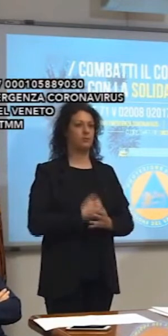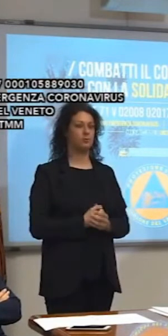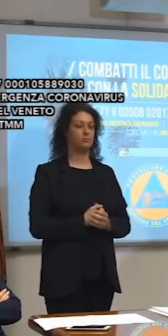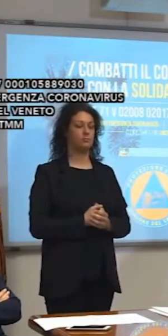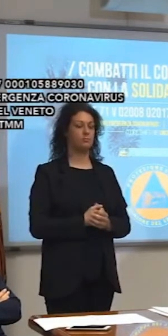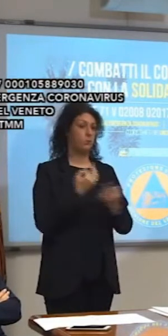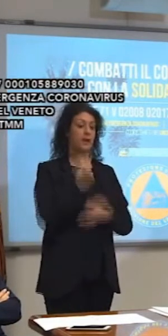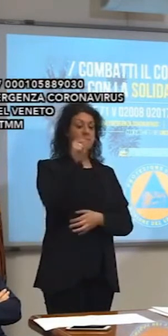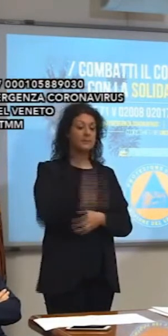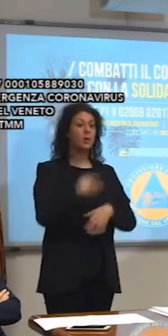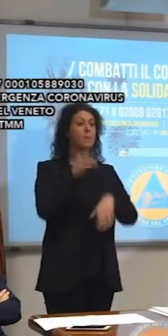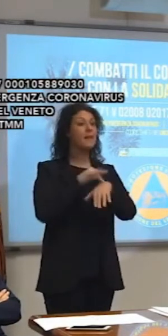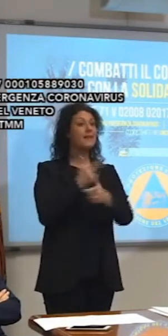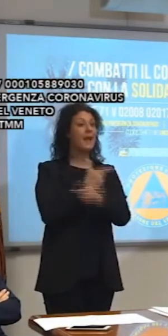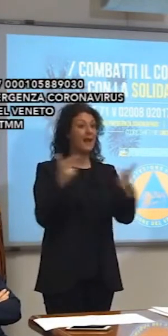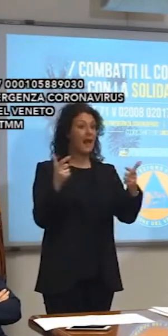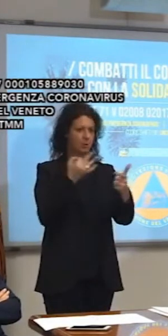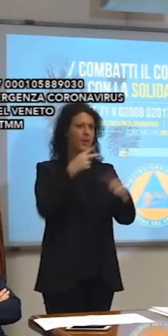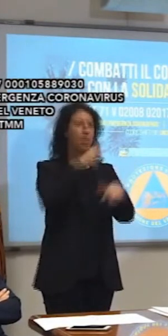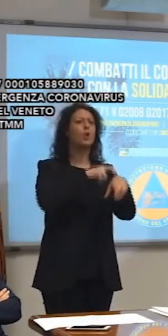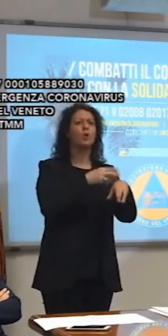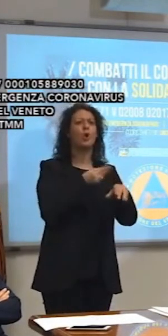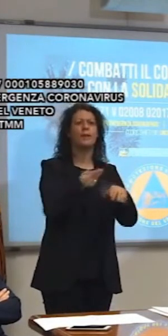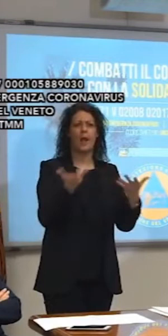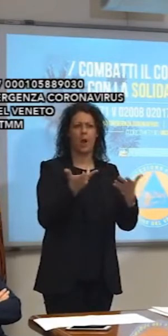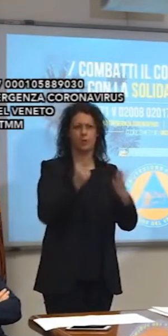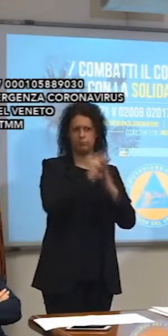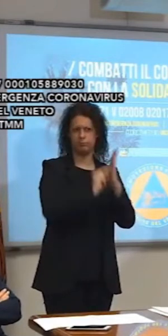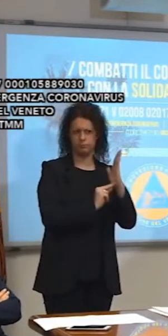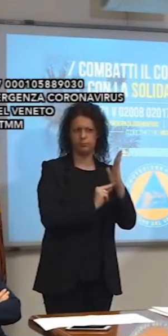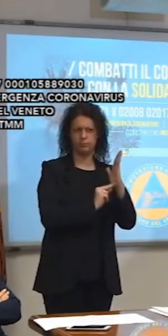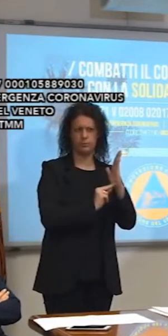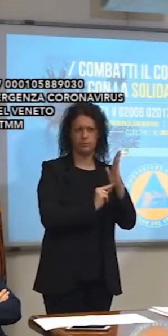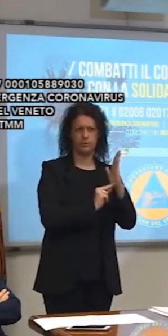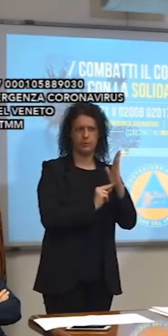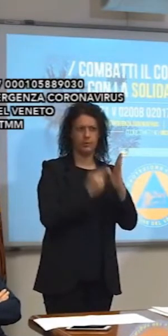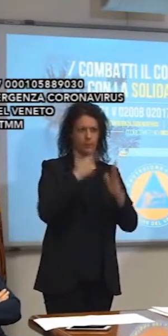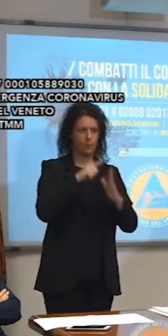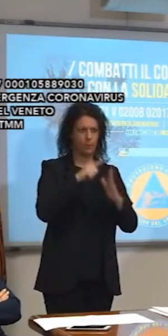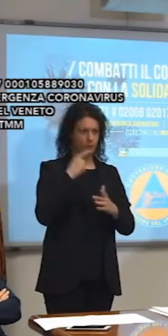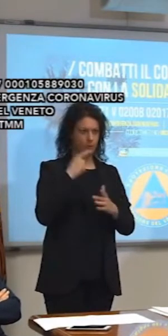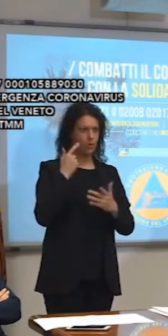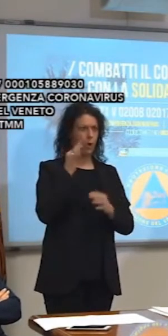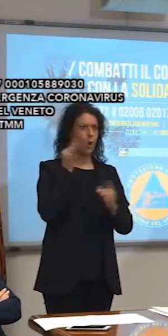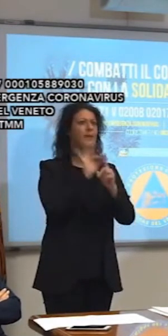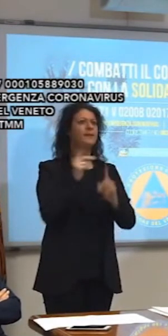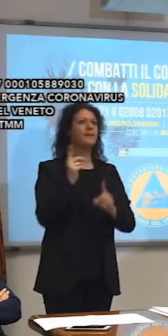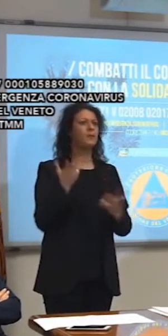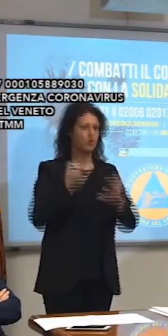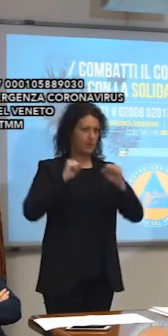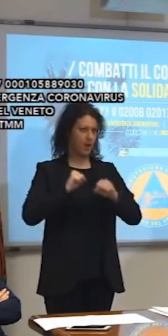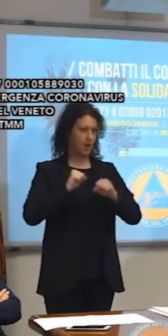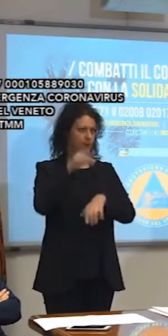medico, il medico fa delle prescrizioni, giusto? Ma le fa nell'interesse di chi? Del medico o del paziente? Del paziente. In questo caso